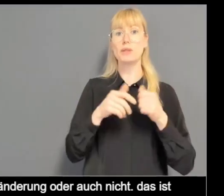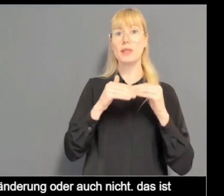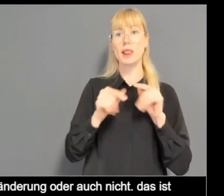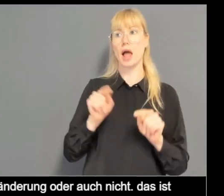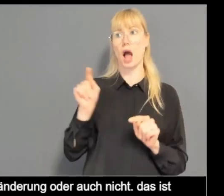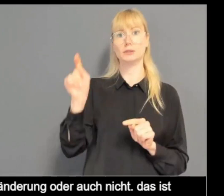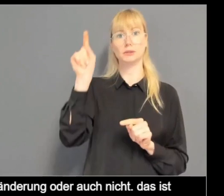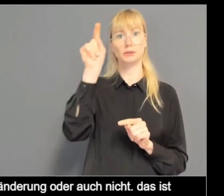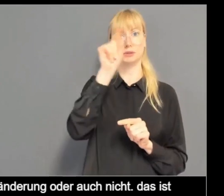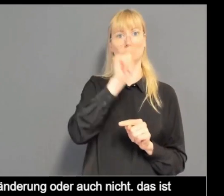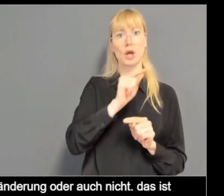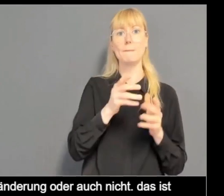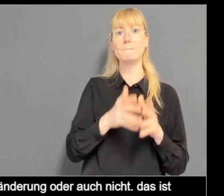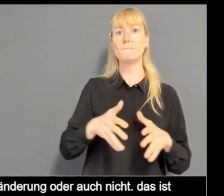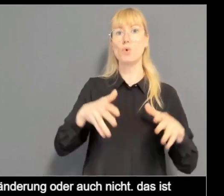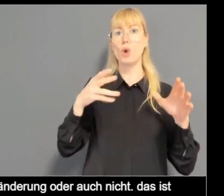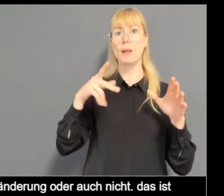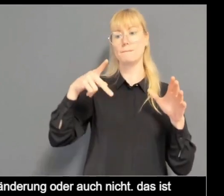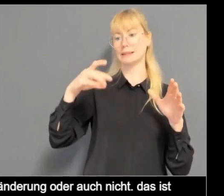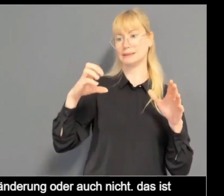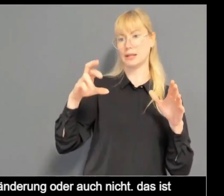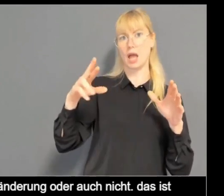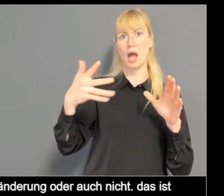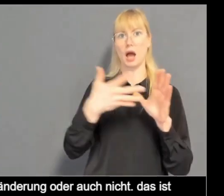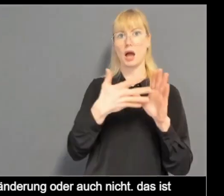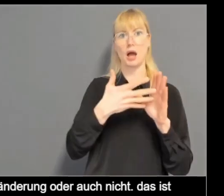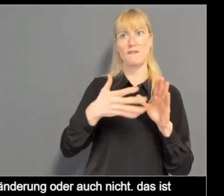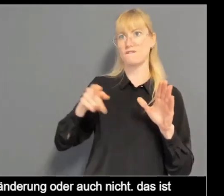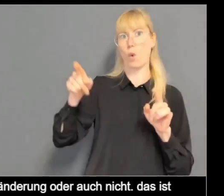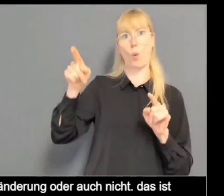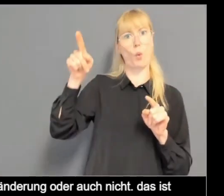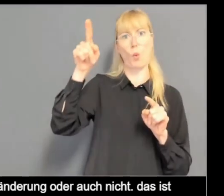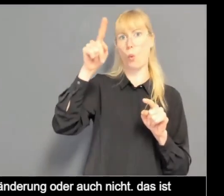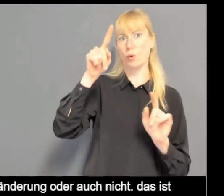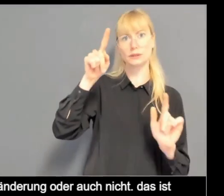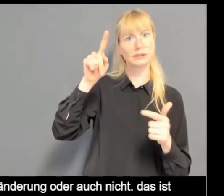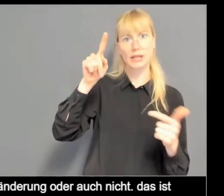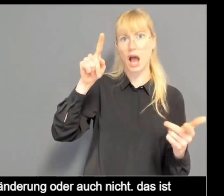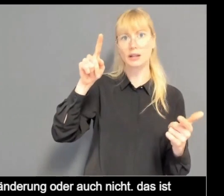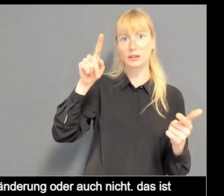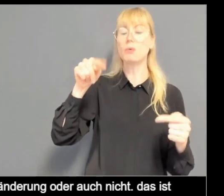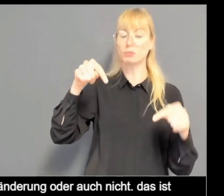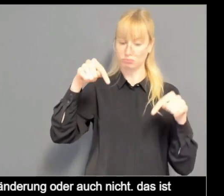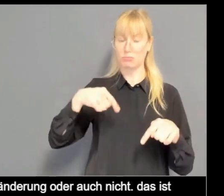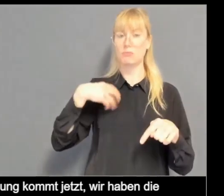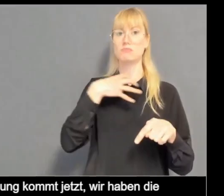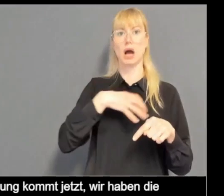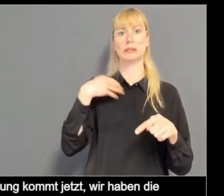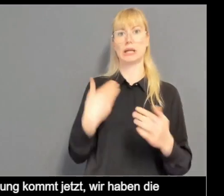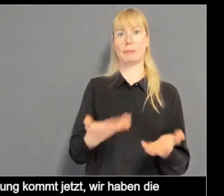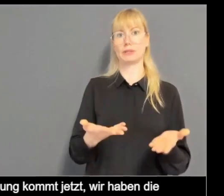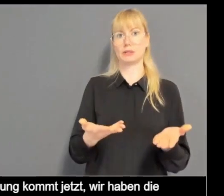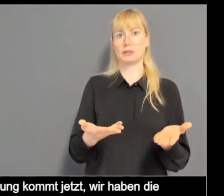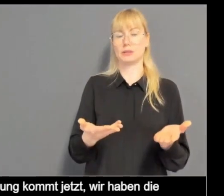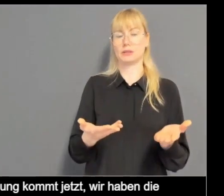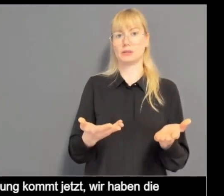außer Bayern, das diesen Pooltest anbietet und auch technisch bewerkstelligen kann. Wir haben ihn sogar letzte Woche